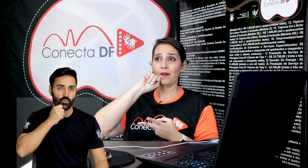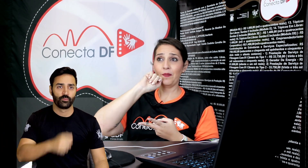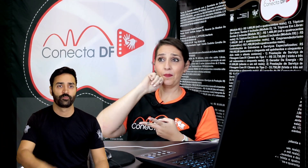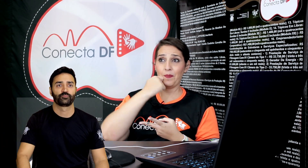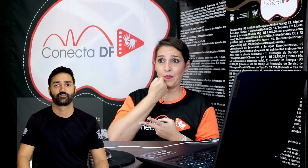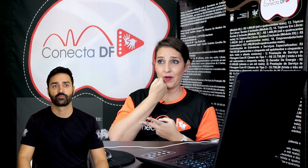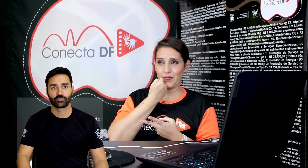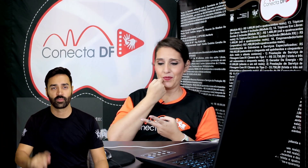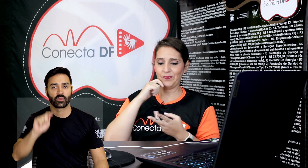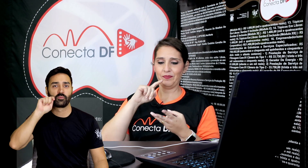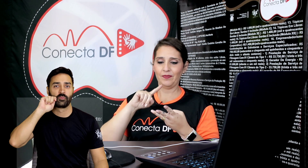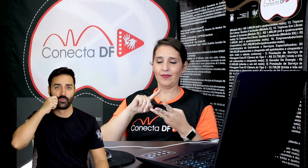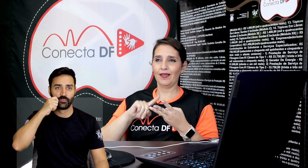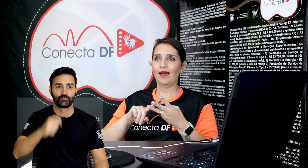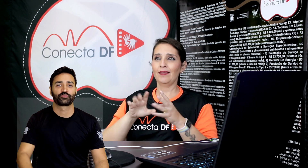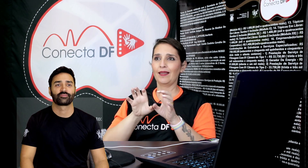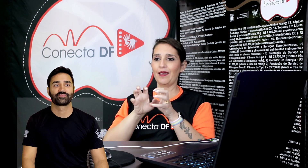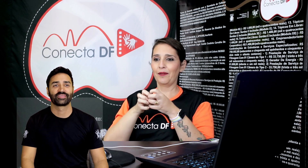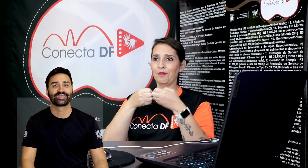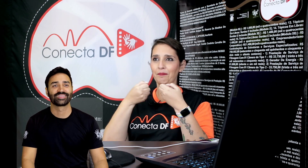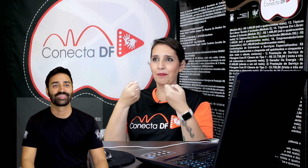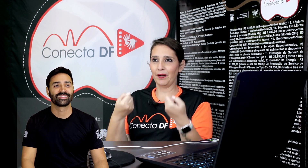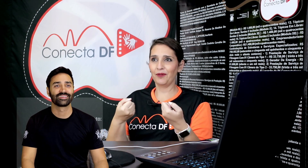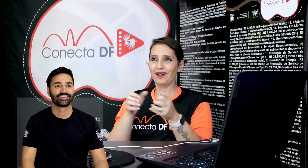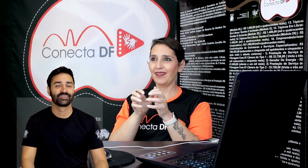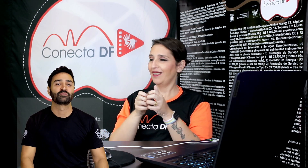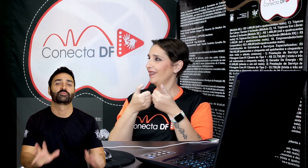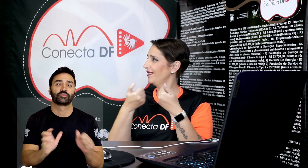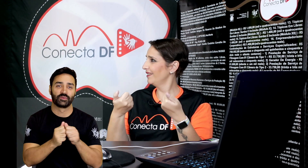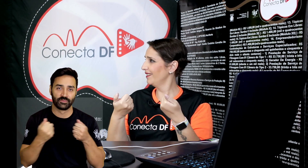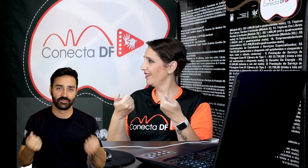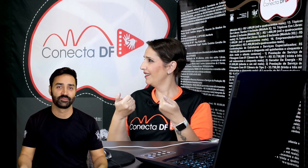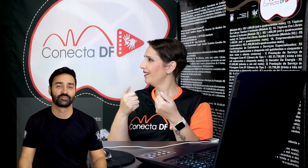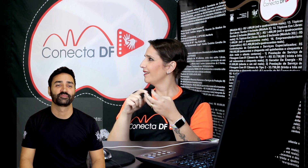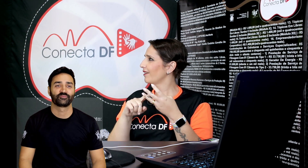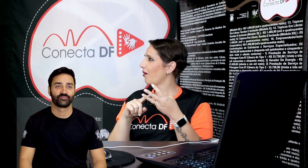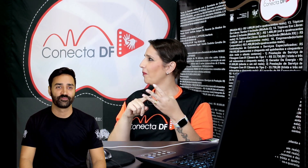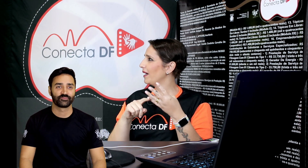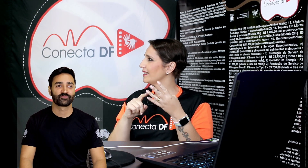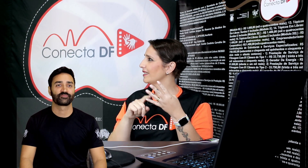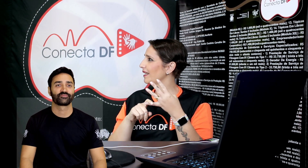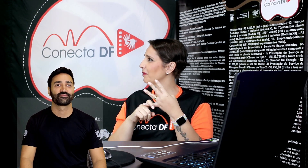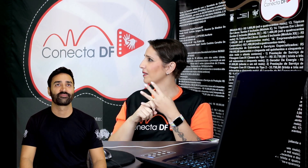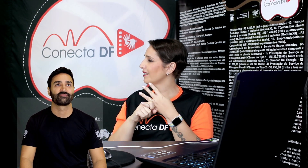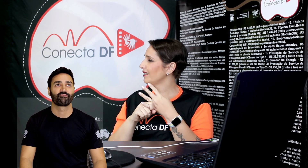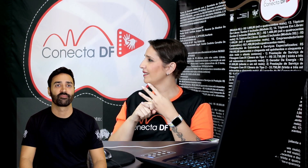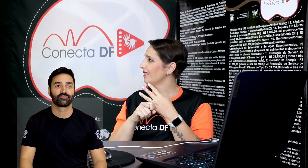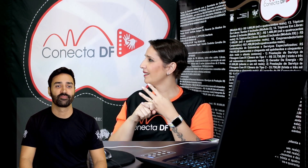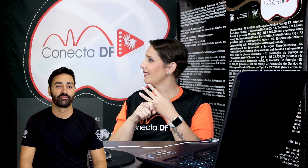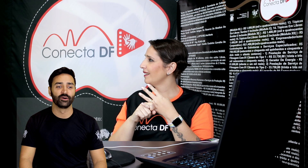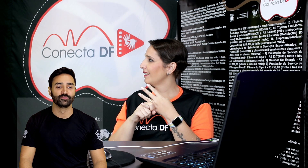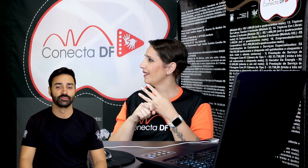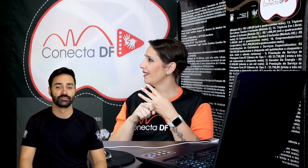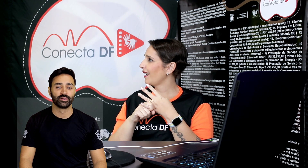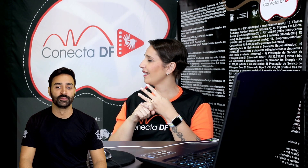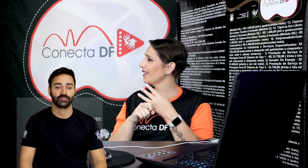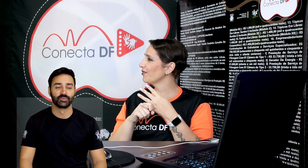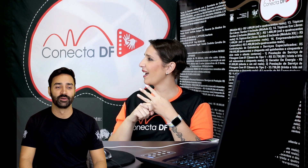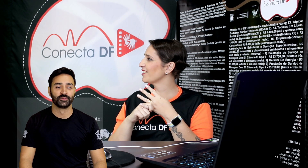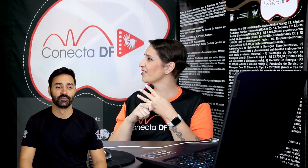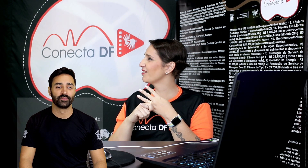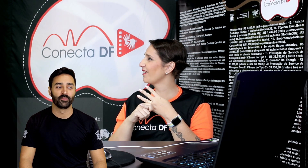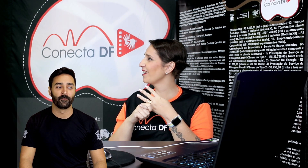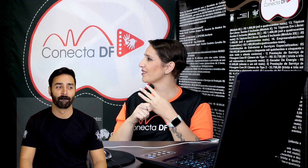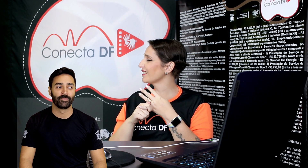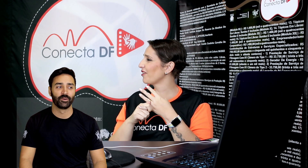Tem pão. Tem pão. Qual mais? Você lembra, Dani? Cada